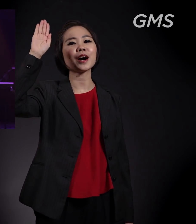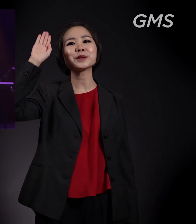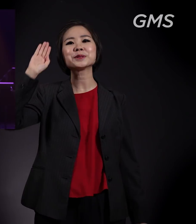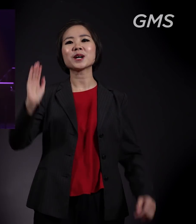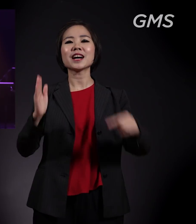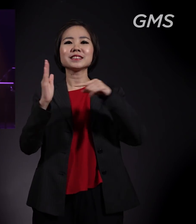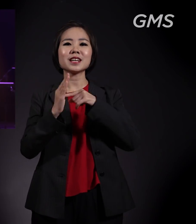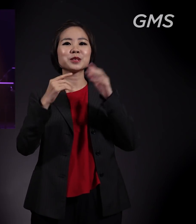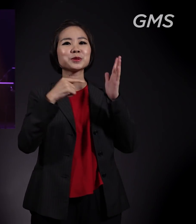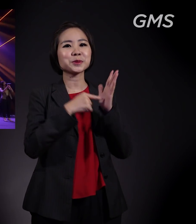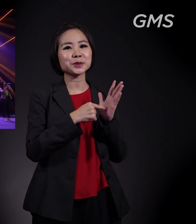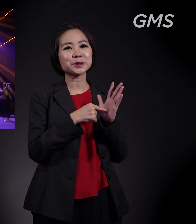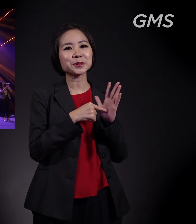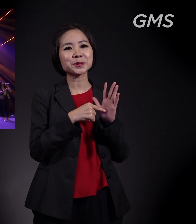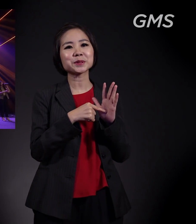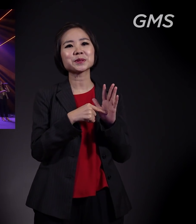Engkau